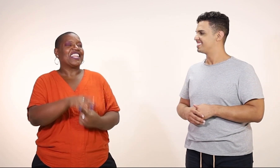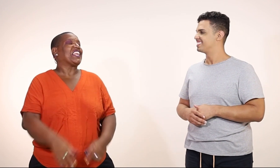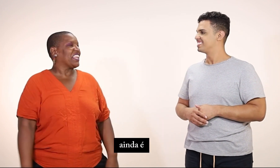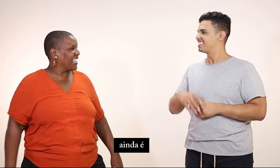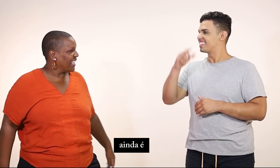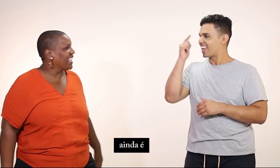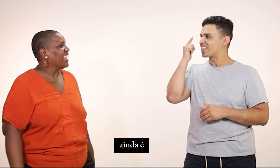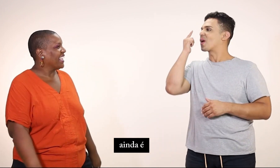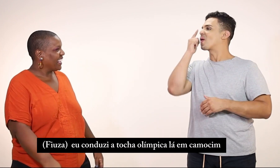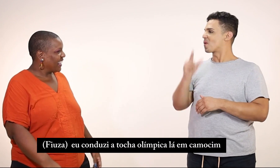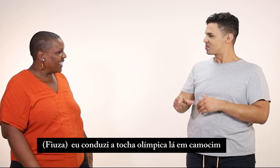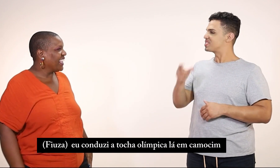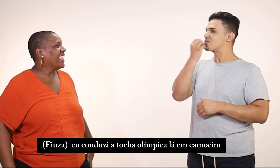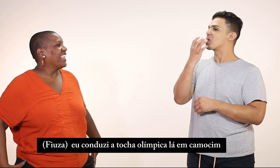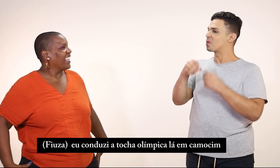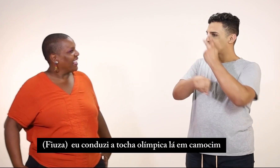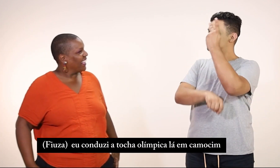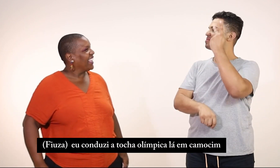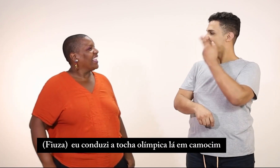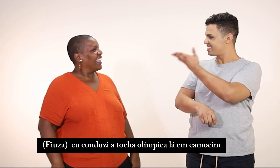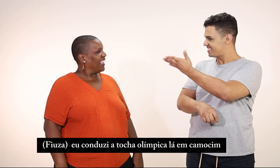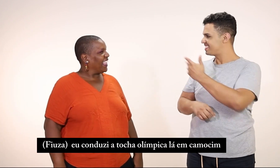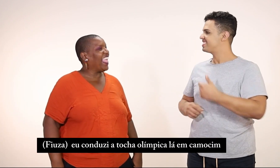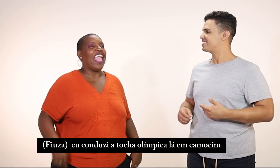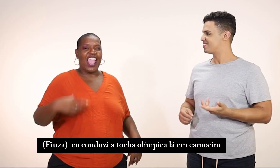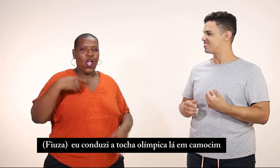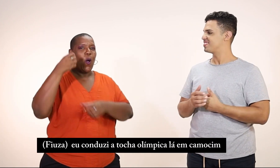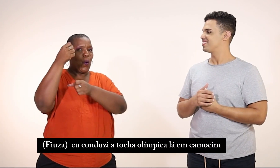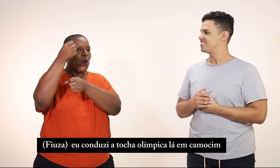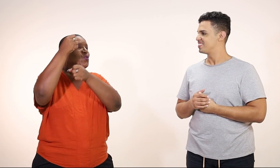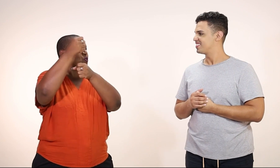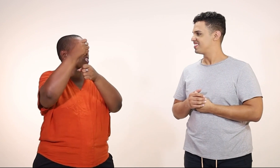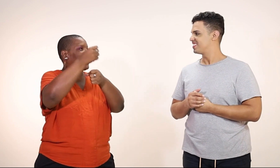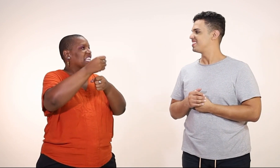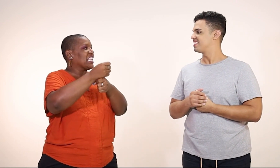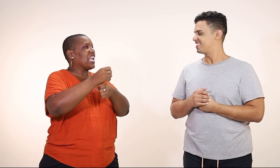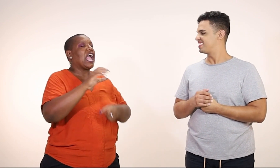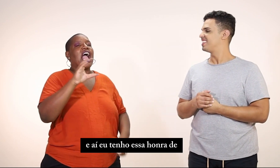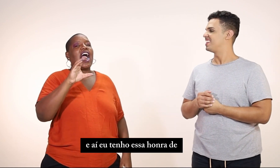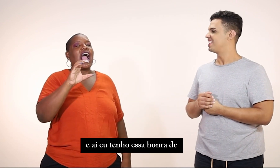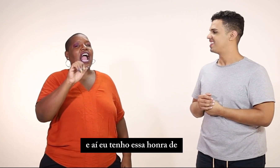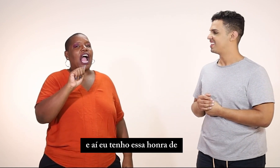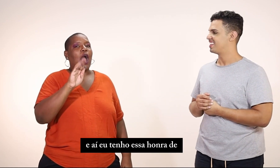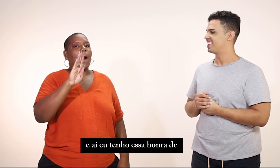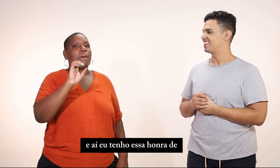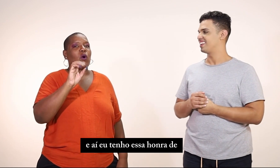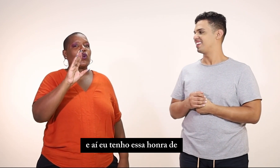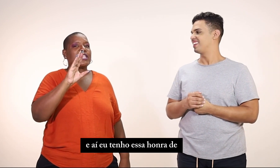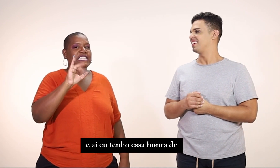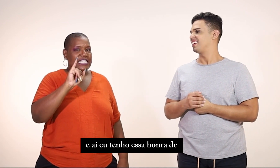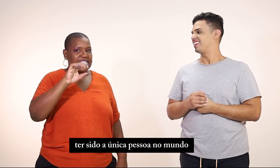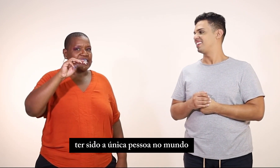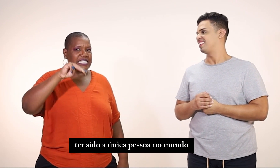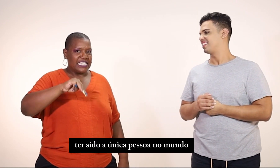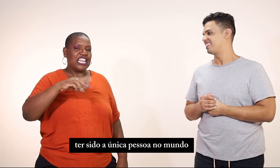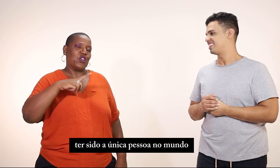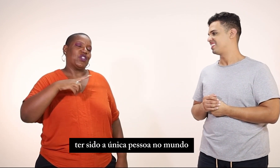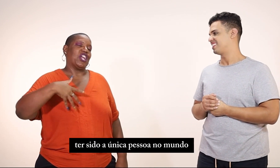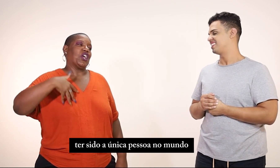aí, né? Eu conduzi a tocha olímpica lá em Camocim. E aí eu tenho essa honra de ter sido a única pessoa no